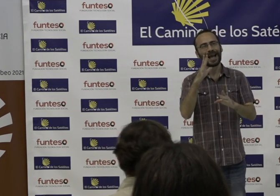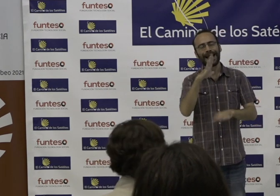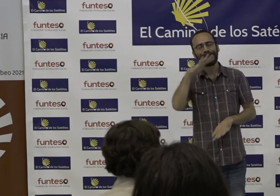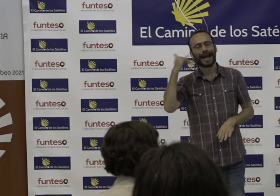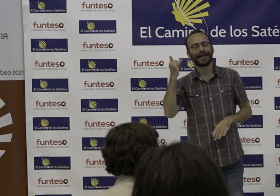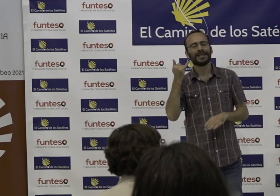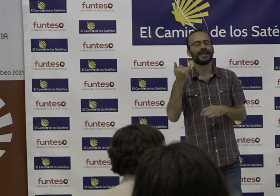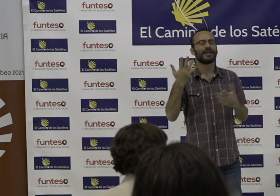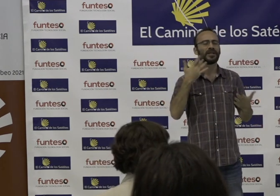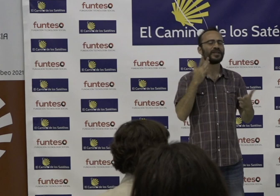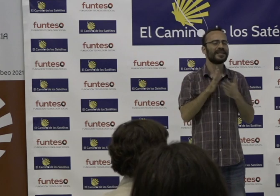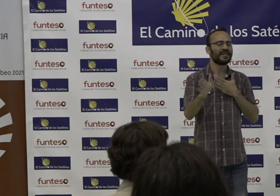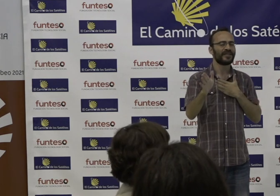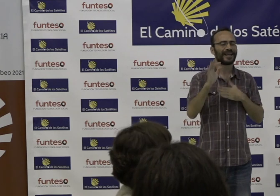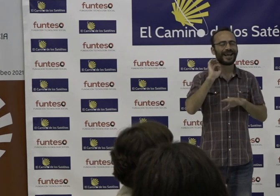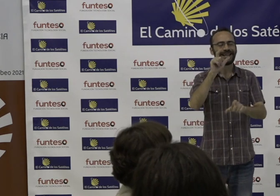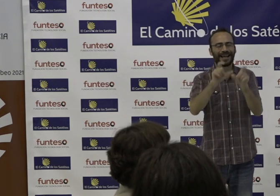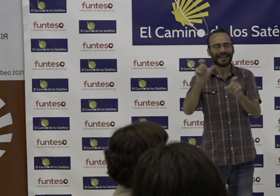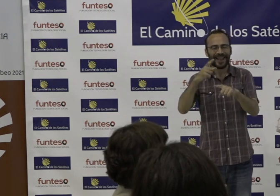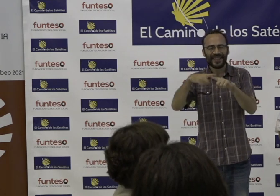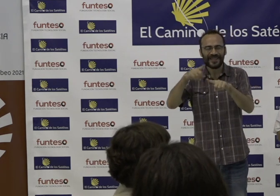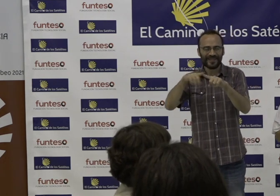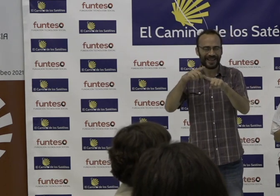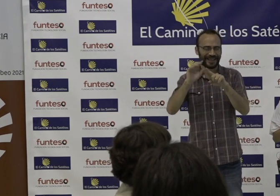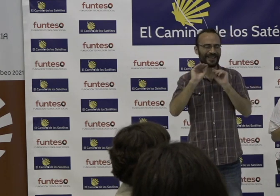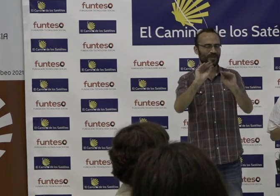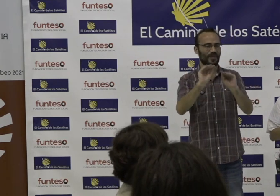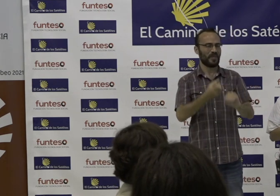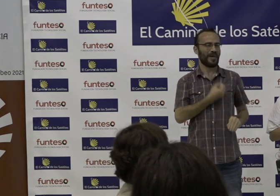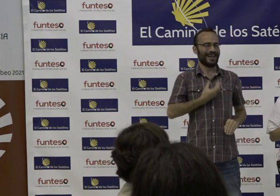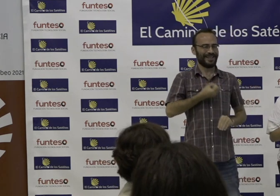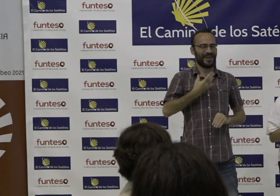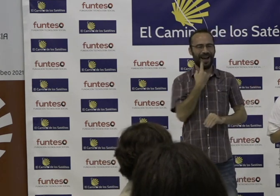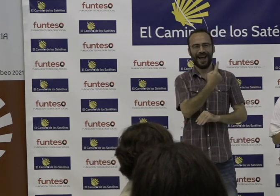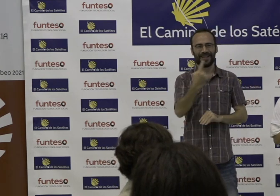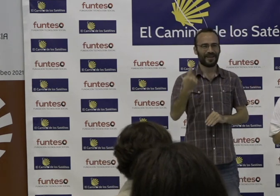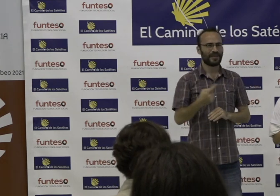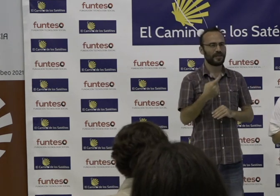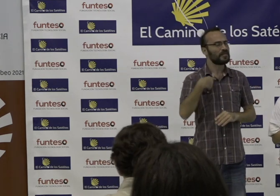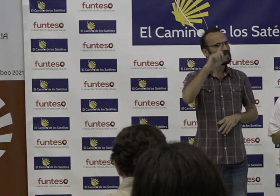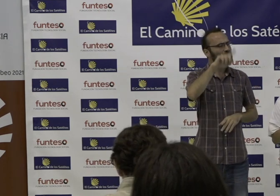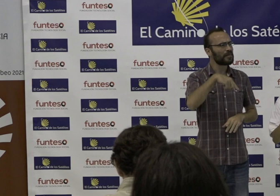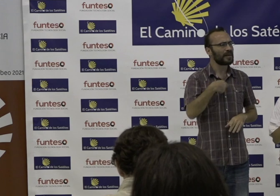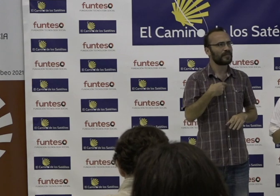gente distinta, lo que la singulariza o lo que es su gran pasión, ¿no? Y potenciamos